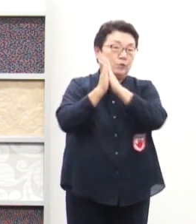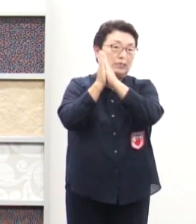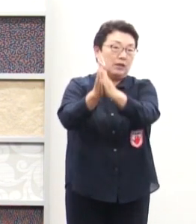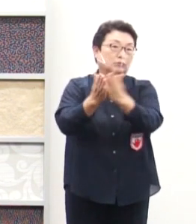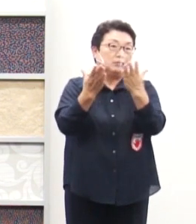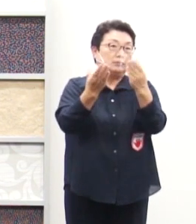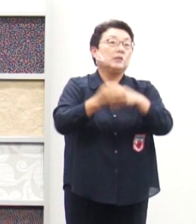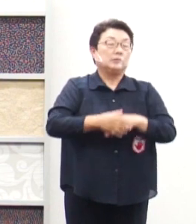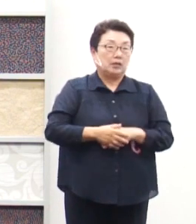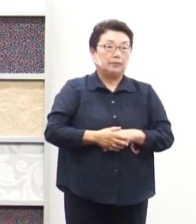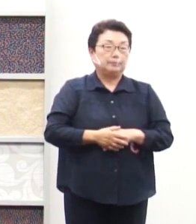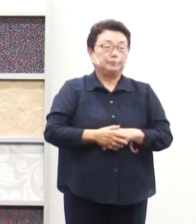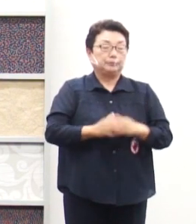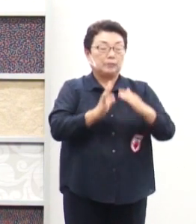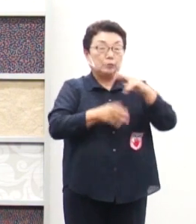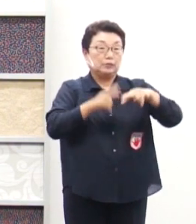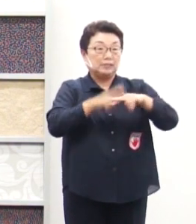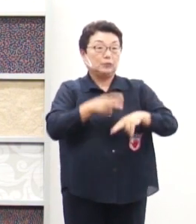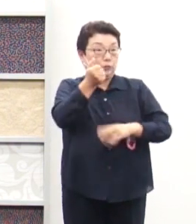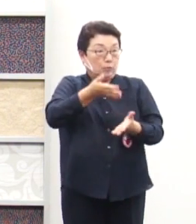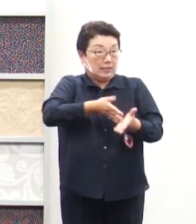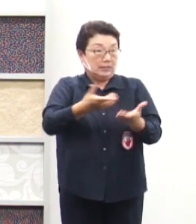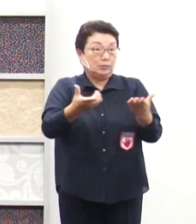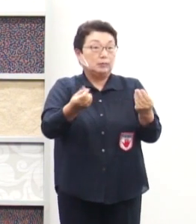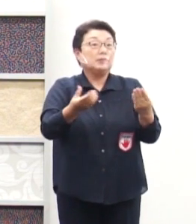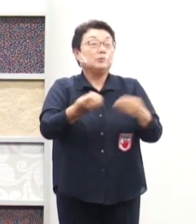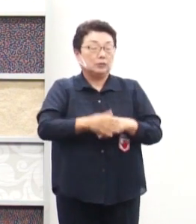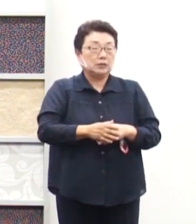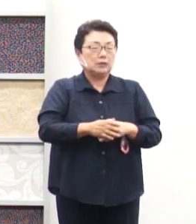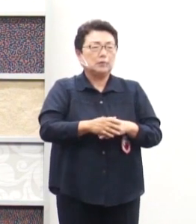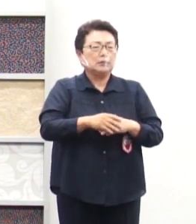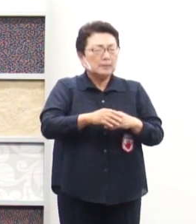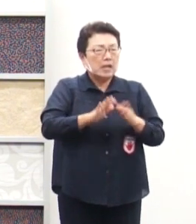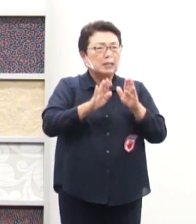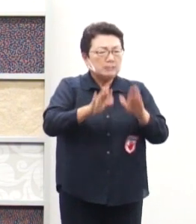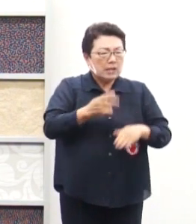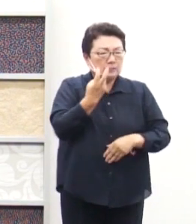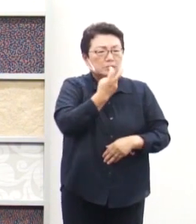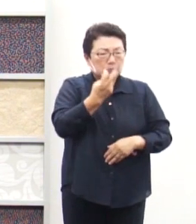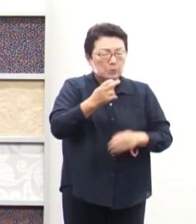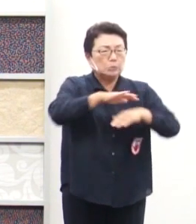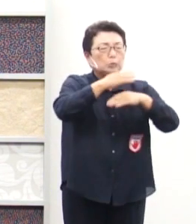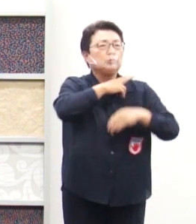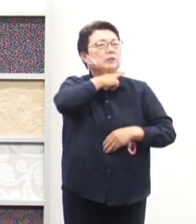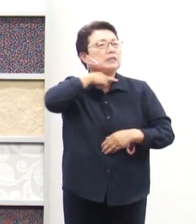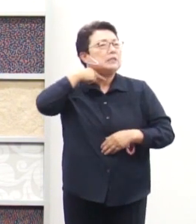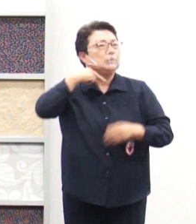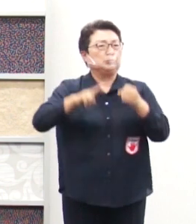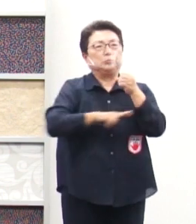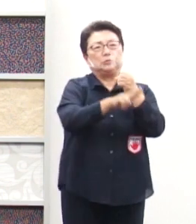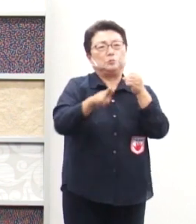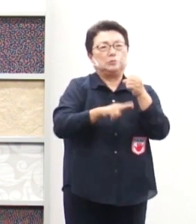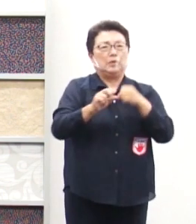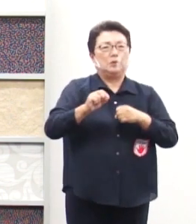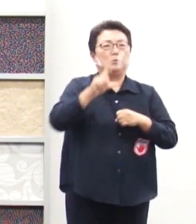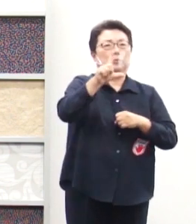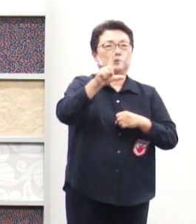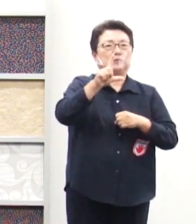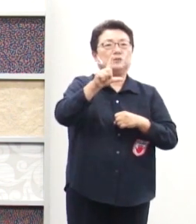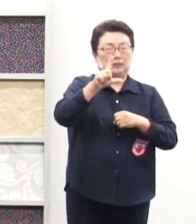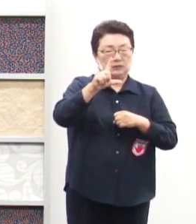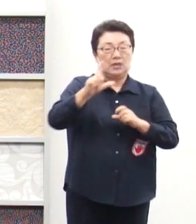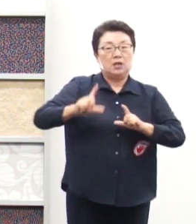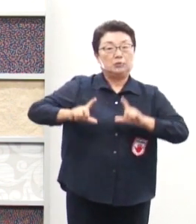先ほど藤井総長からお話しありましたように、ほぼ全てが英国株になっておりますが、現在さらにですね、本県に隣接